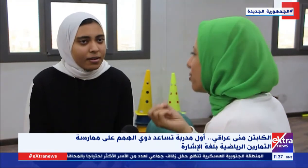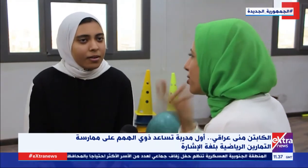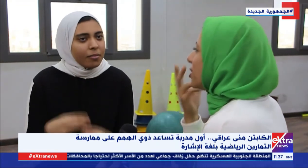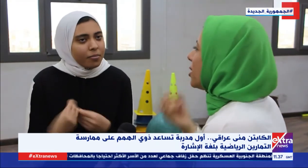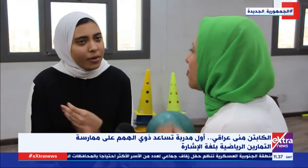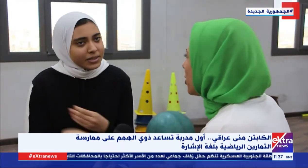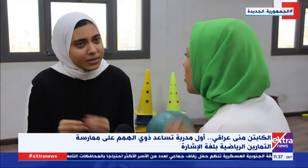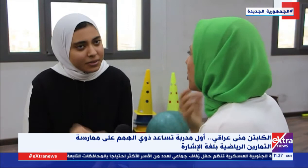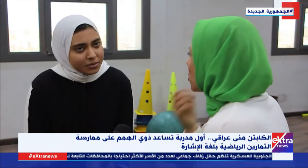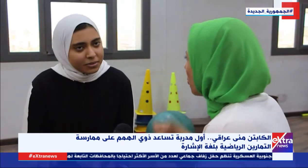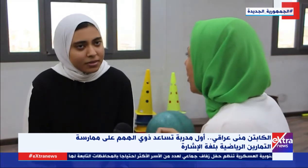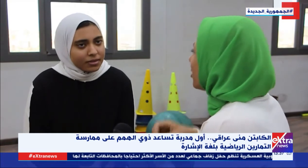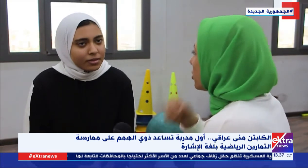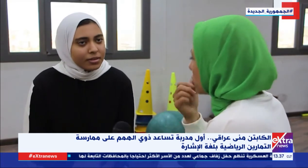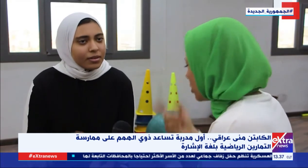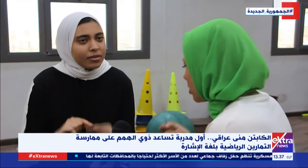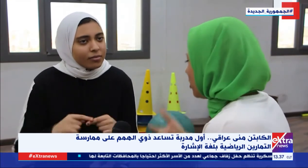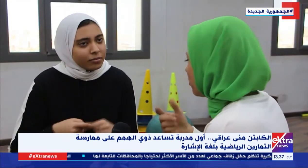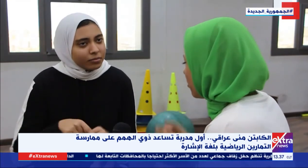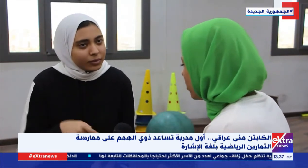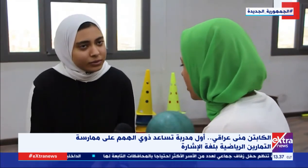عرفت إن هي بتاكل الصبح نص رغيف،